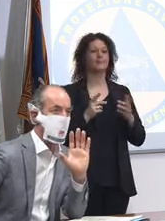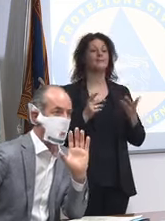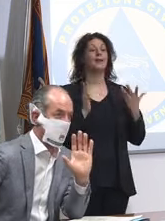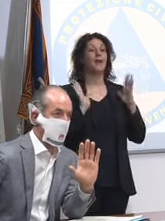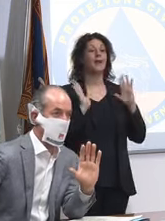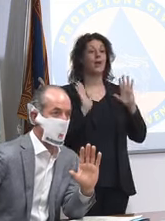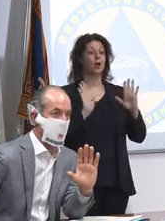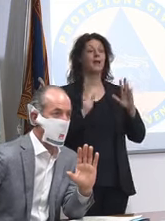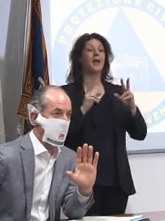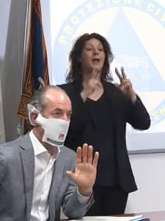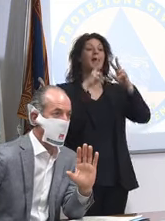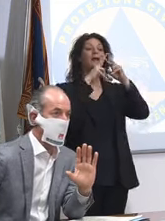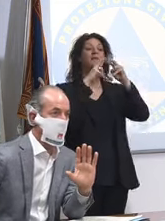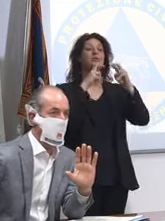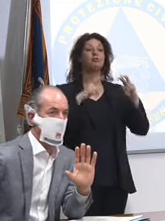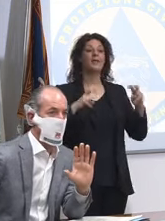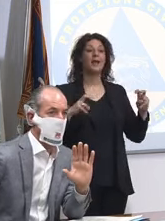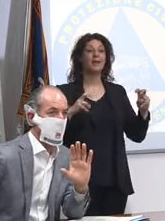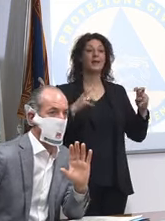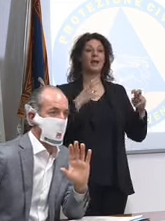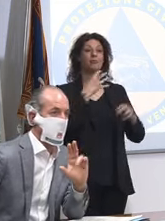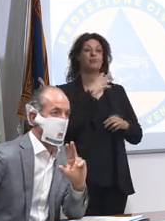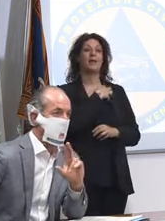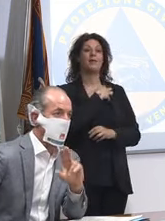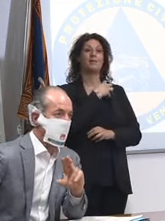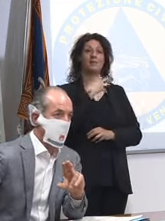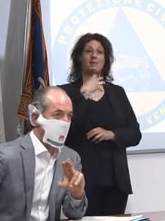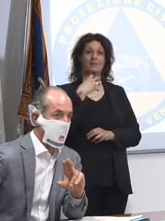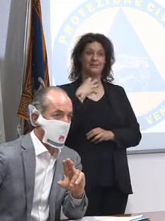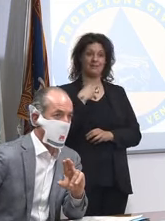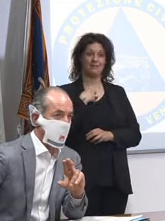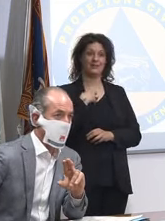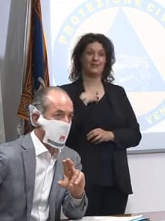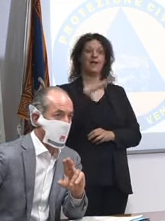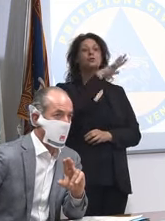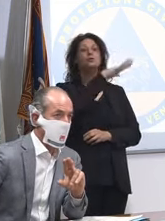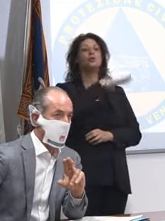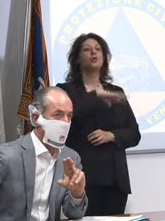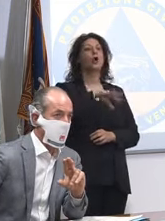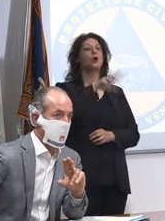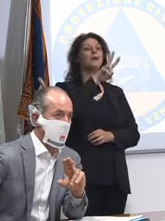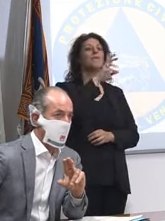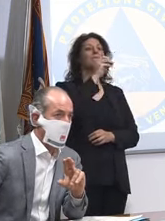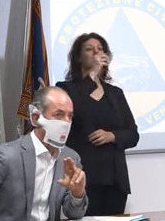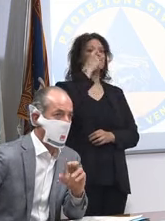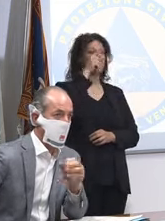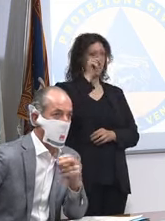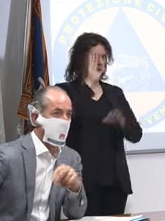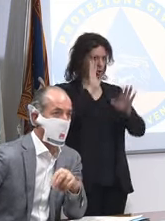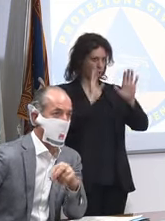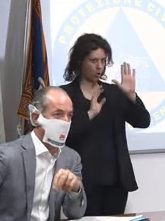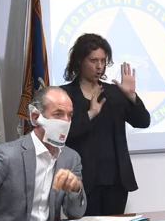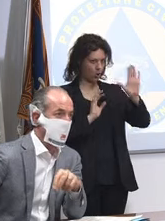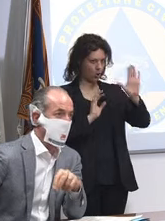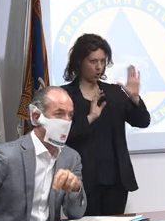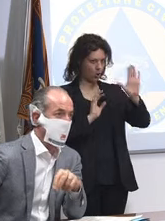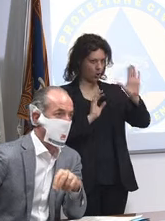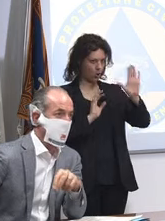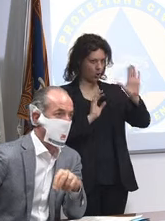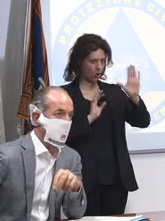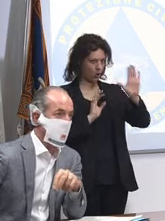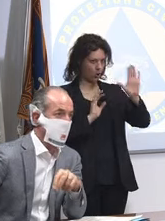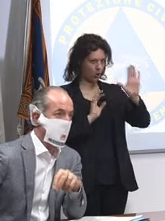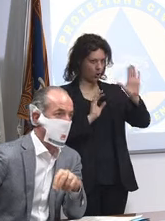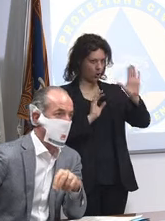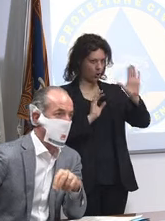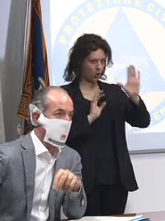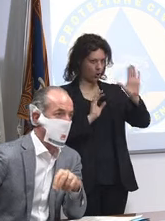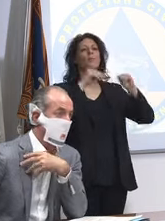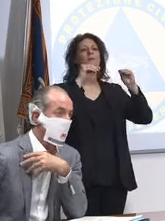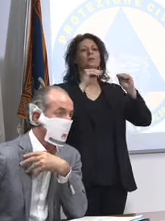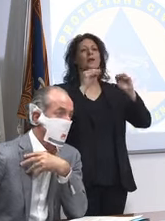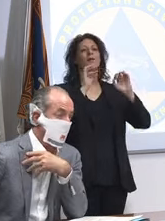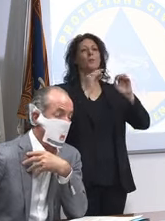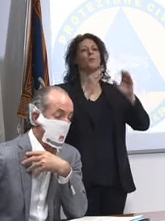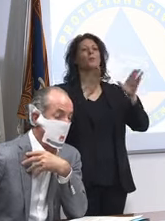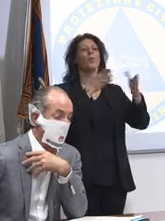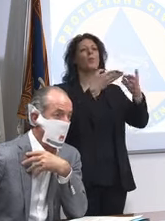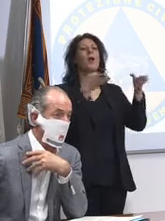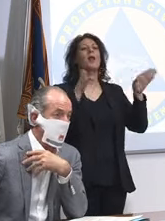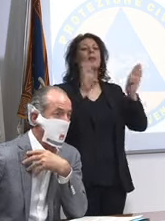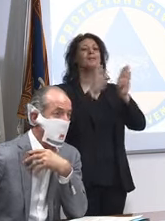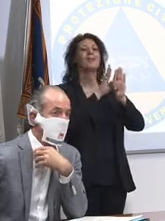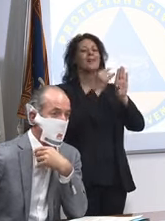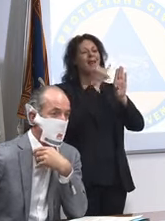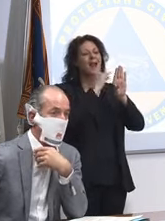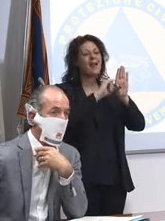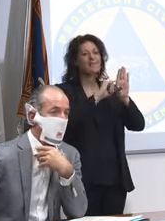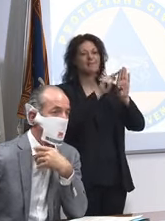ricerca scientifica di Vo, che arriva alla fine della quarantena, perché il professor Crisanti ha